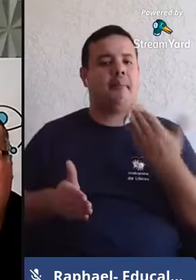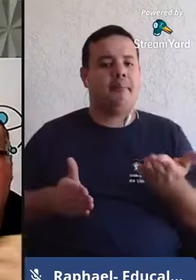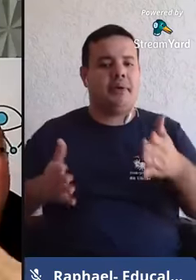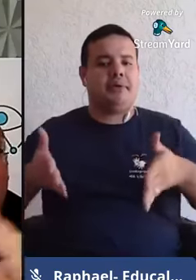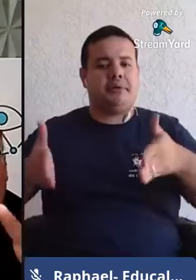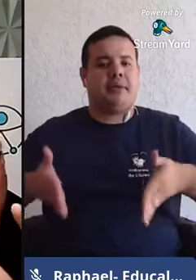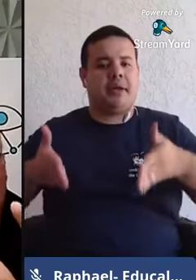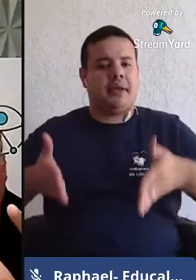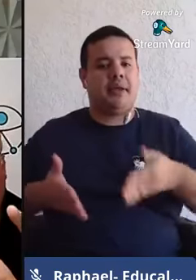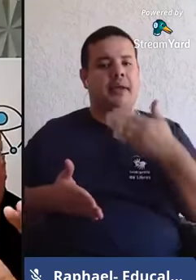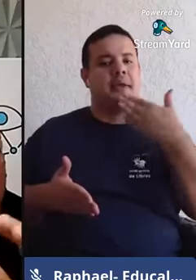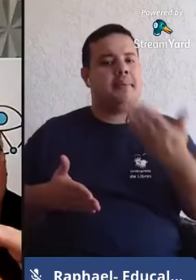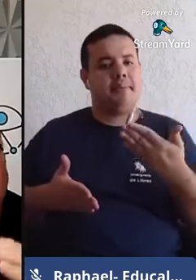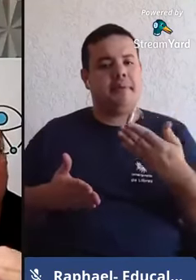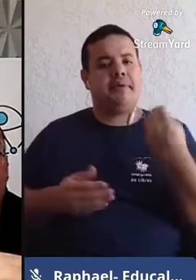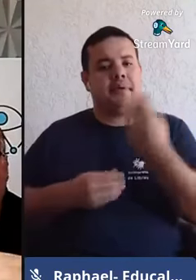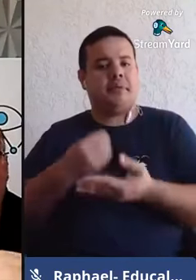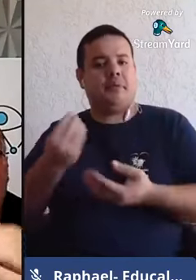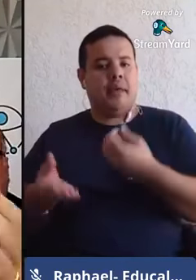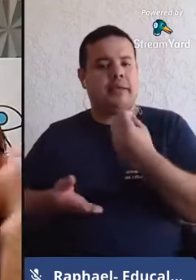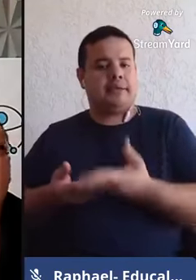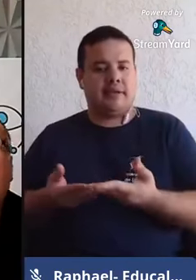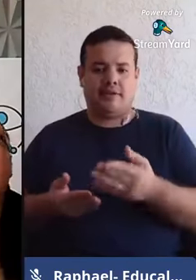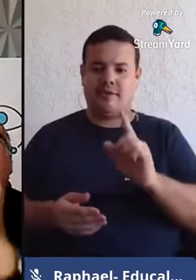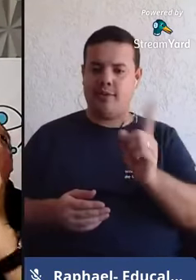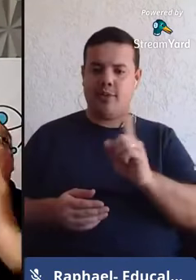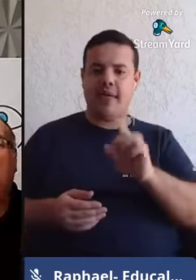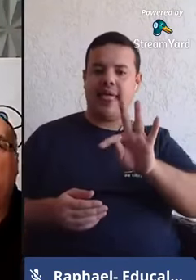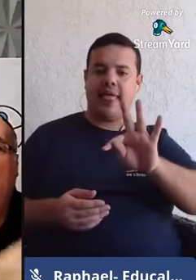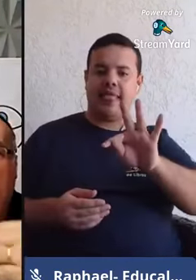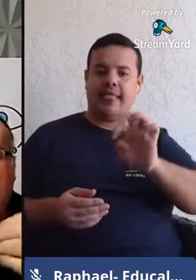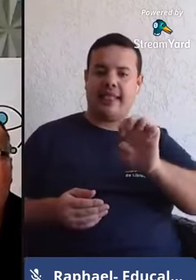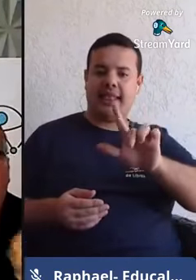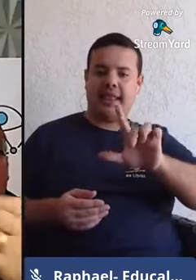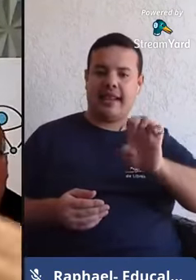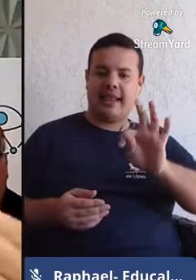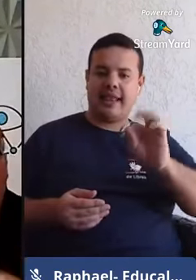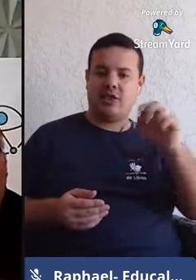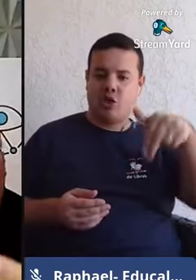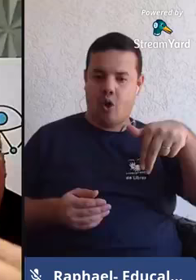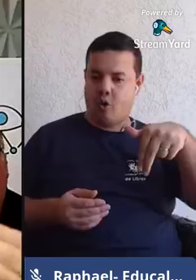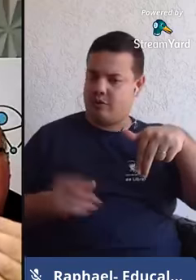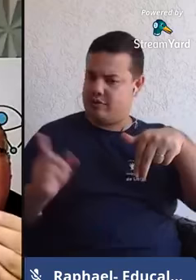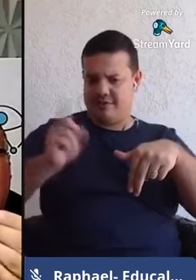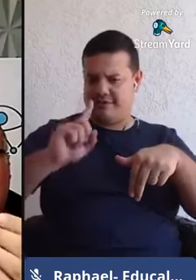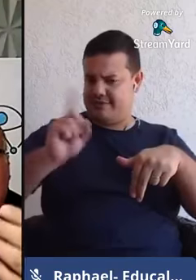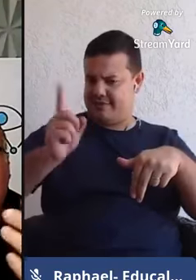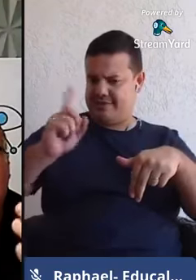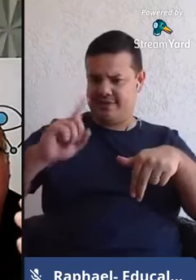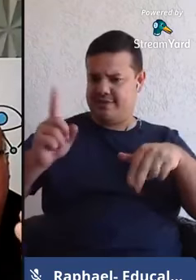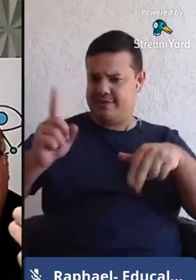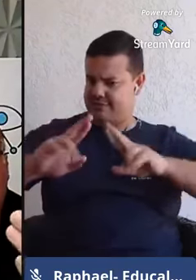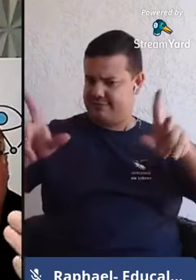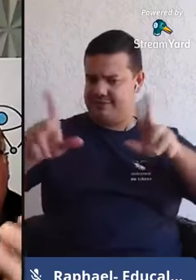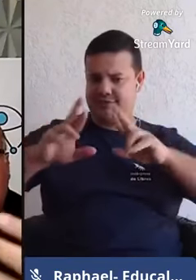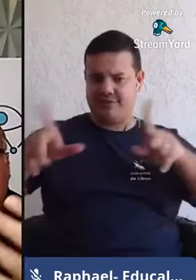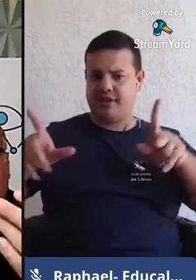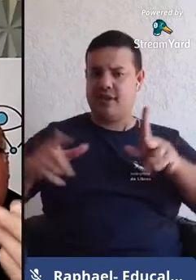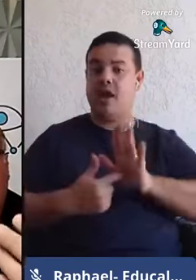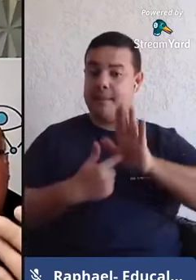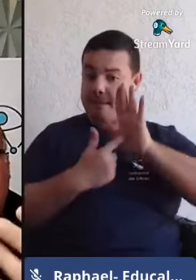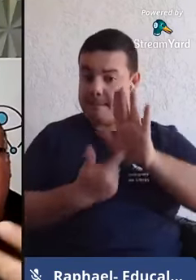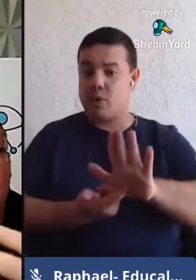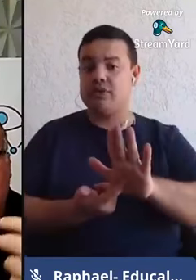para uma cadeira de roda, não é nada disso. Não é Teleton, não é Teleton. Não é Teleton, pelo amor de Deus, é mostrando esse mercado,